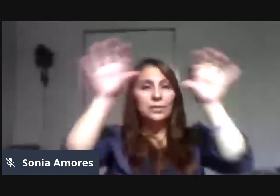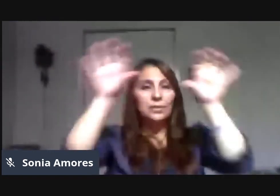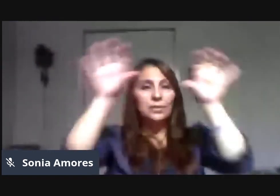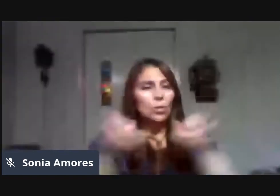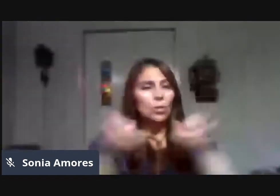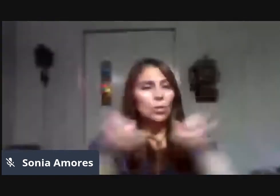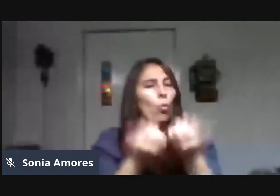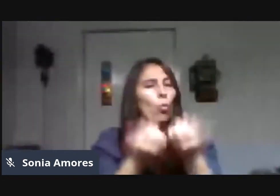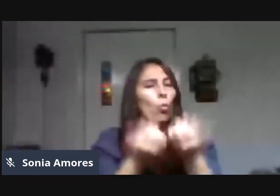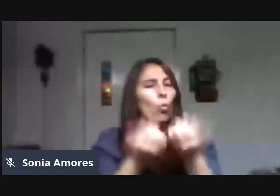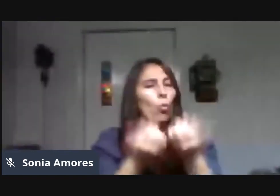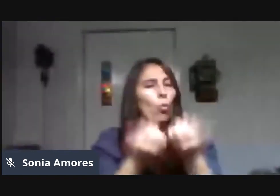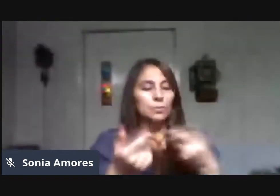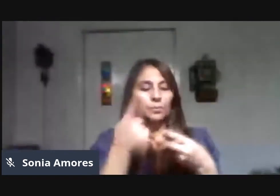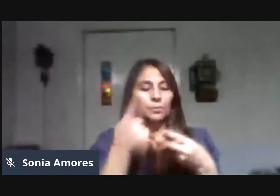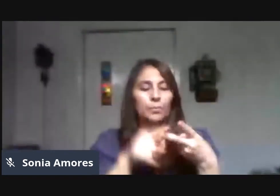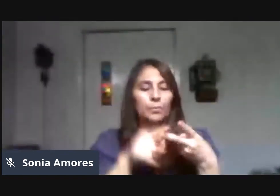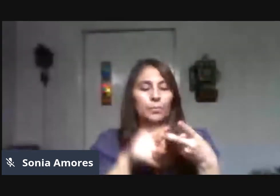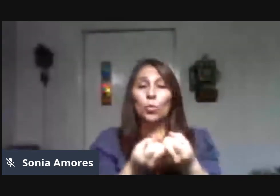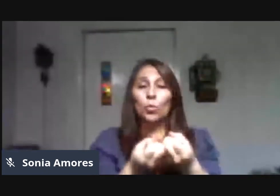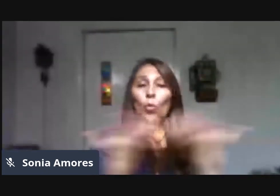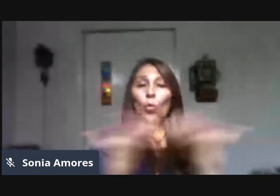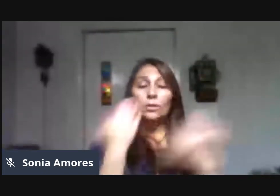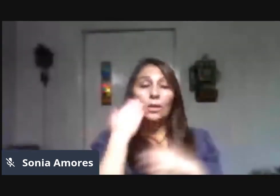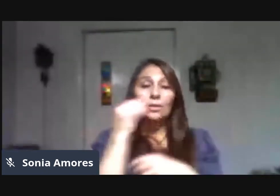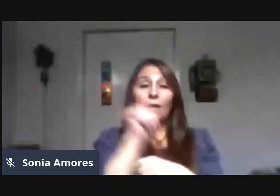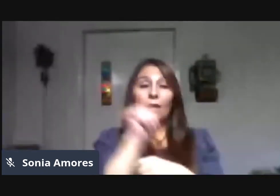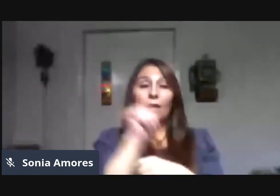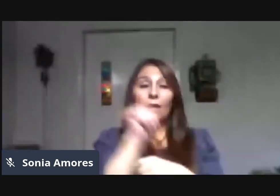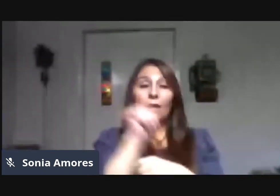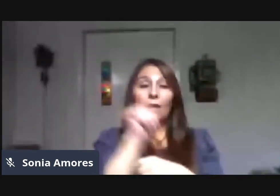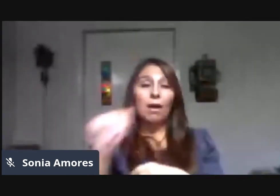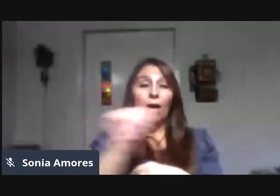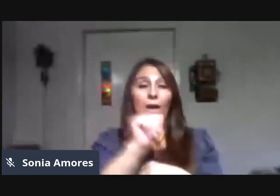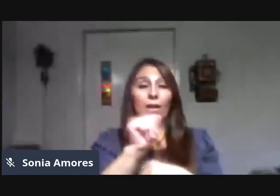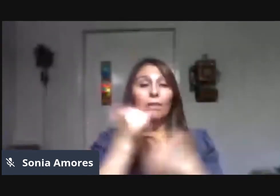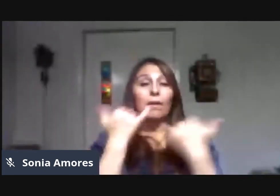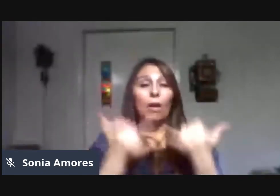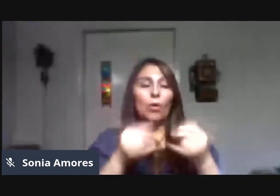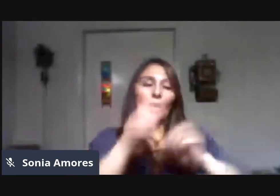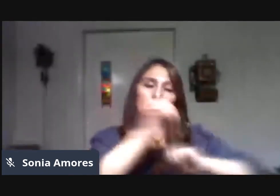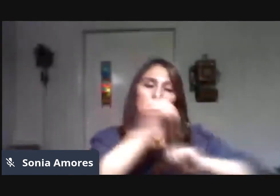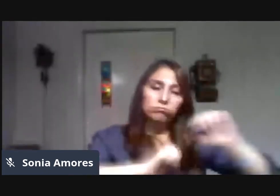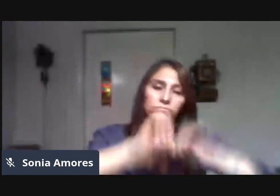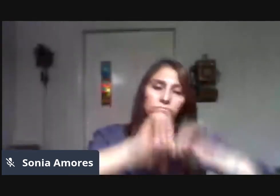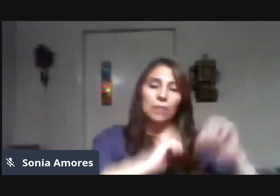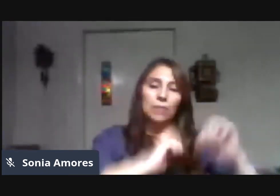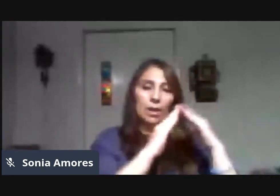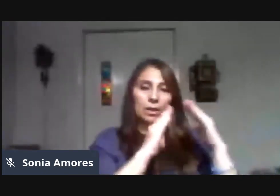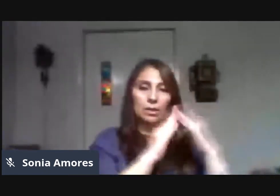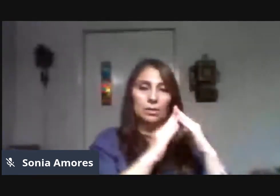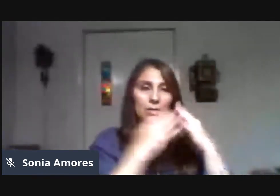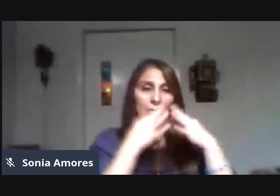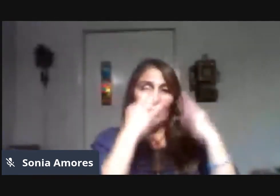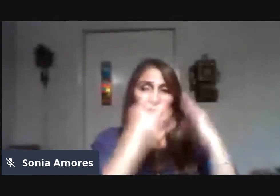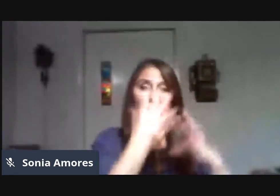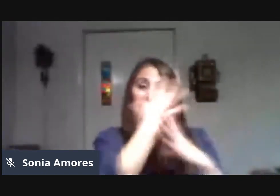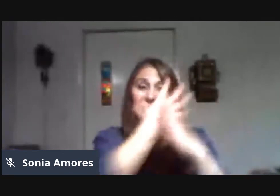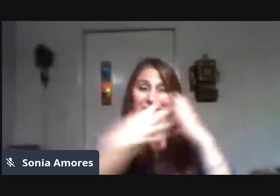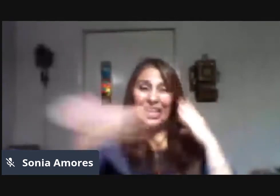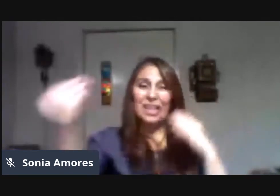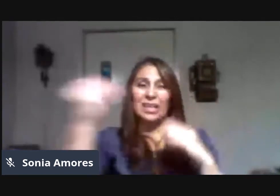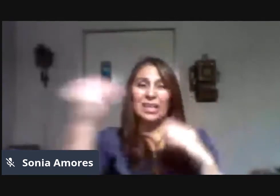¿Cuántas de las mujeres que están siendo amas de casa realmente salen de sus casas? Más allá que